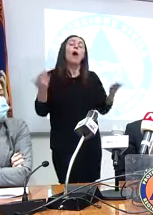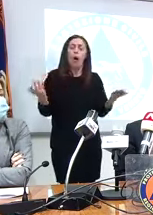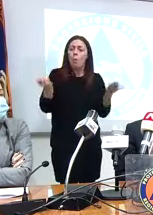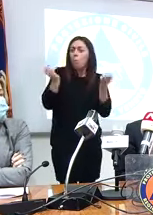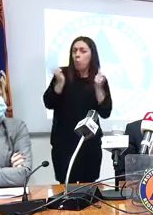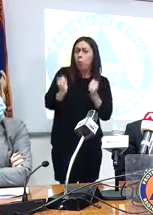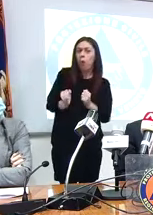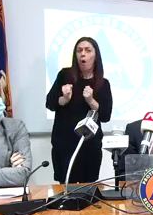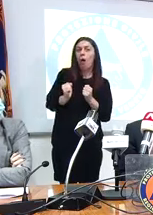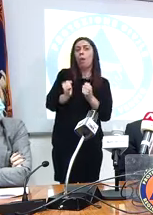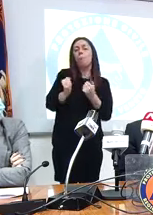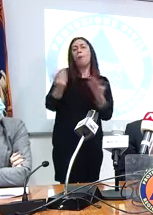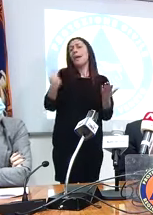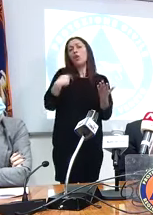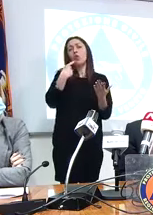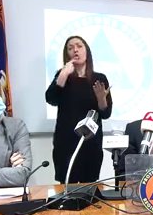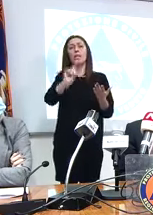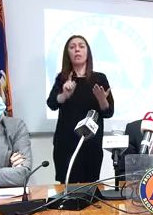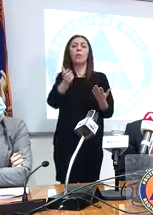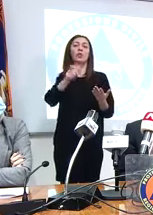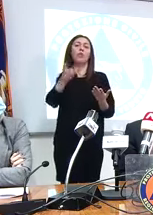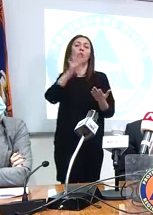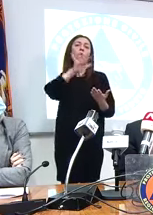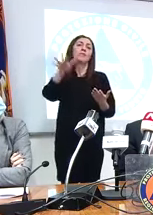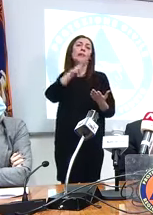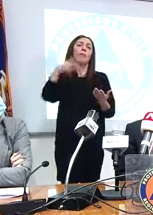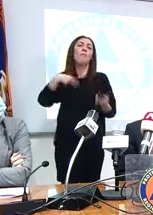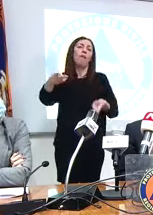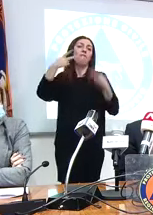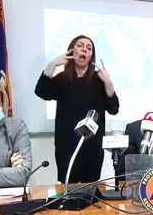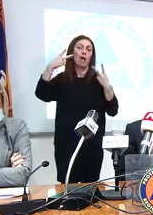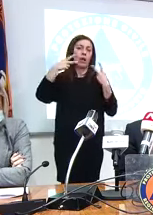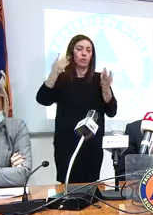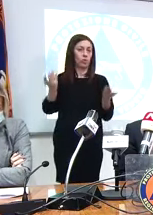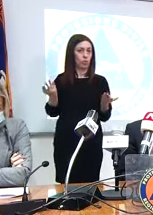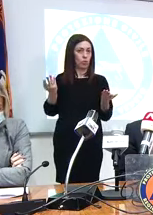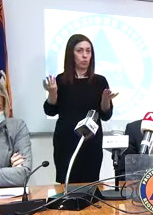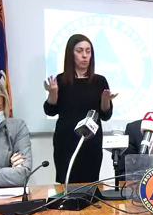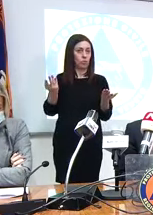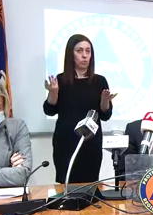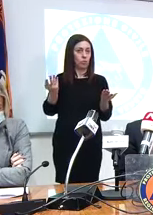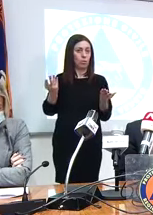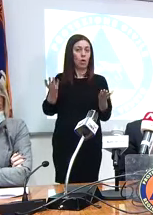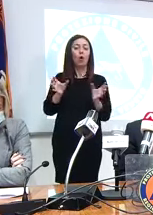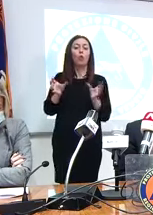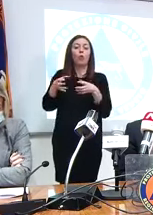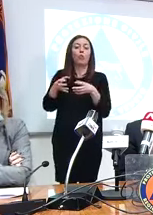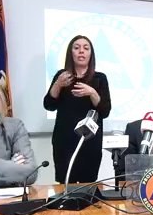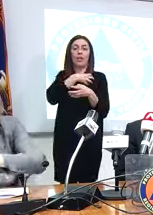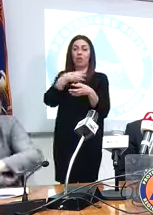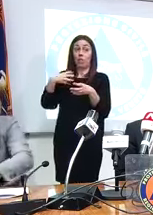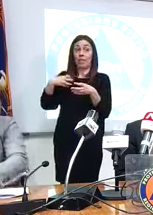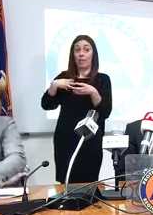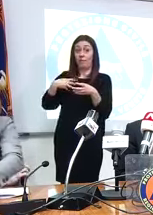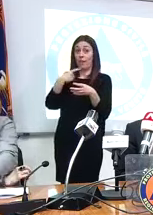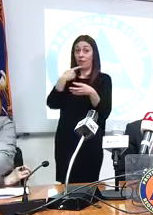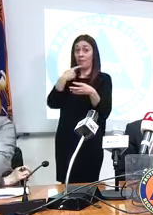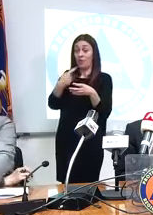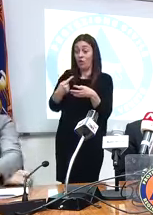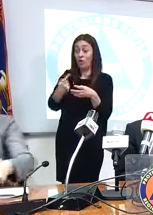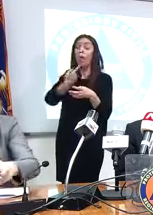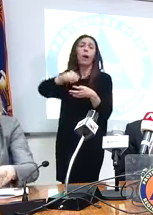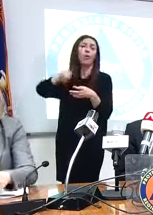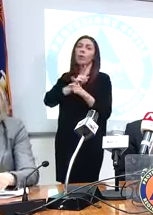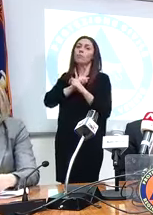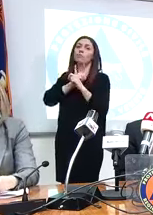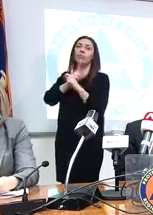che ci vantiamo. Noi abbiamo semplicemente fatto quello che la comunità scientifica ci indicava di fare. Fortunatamente forse